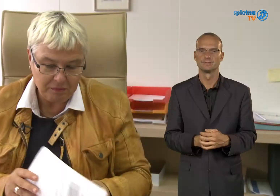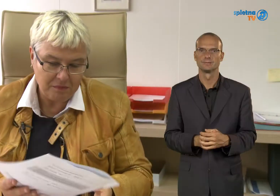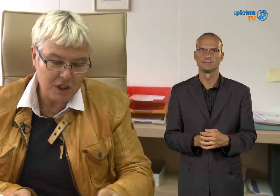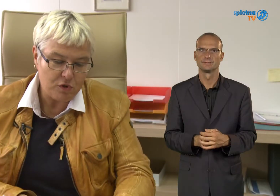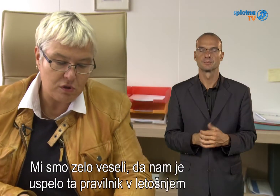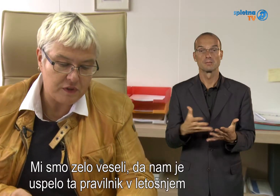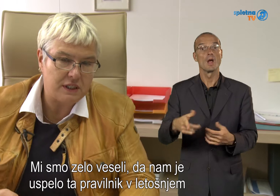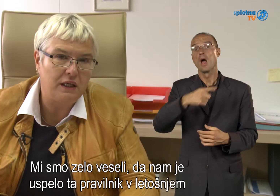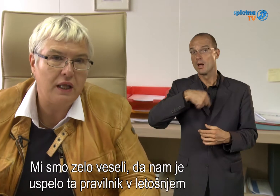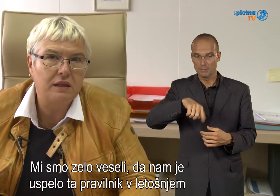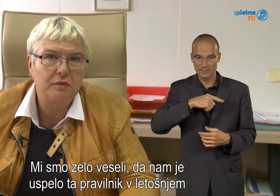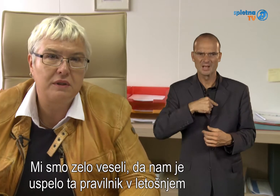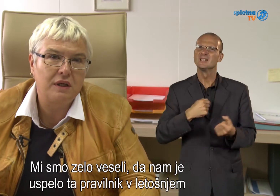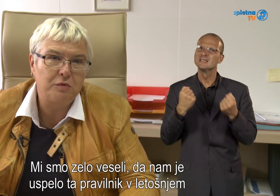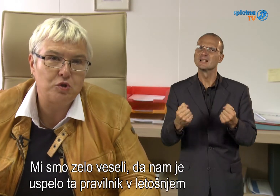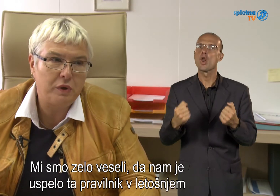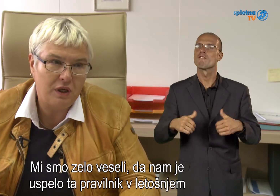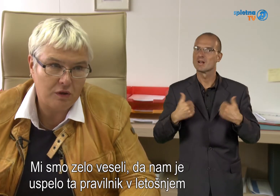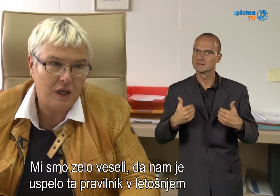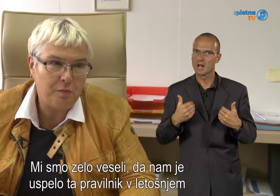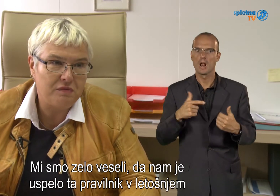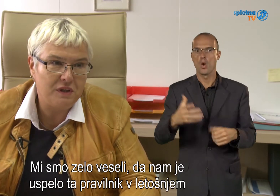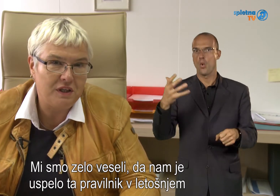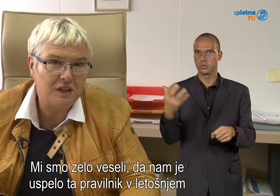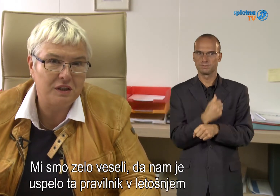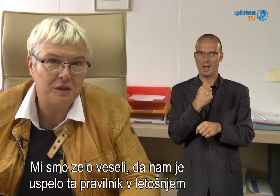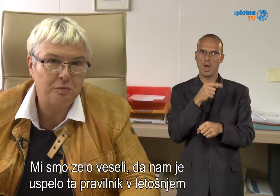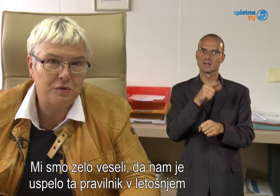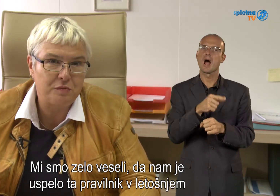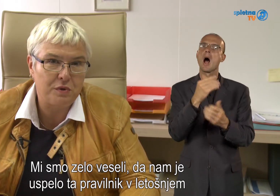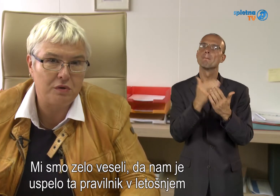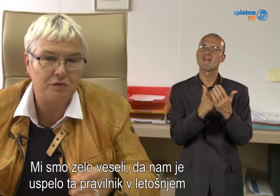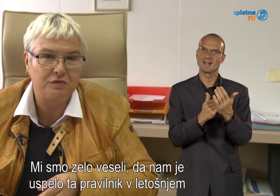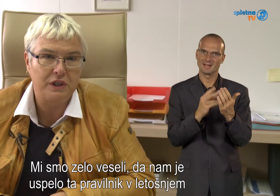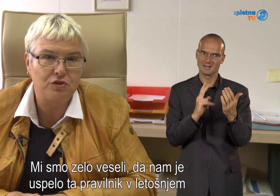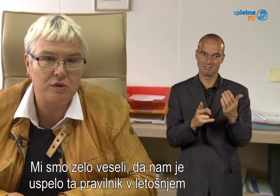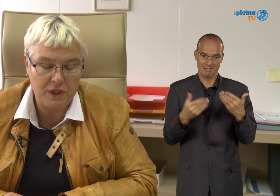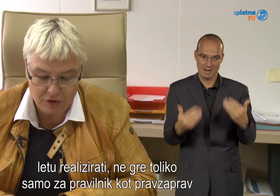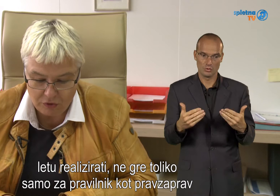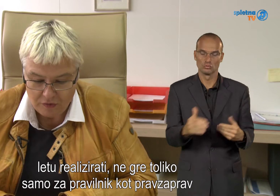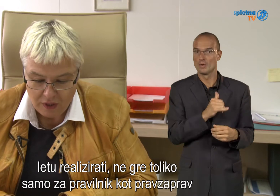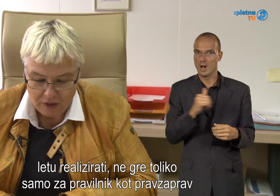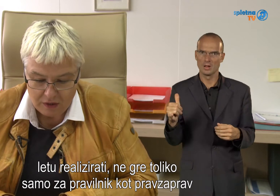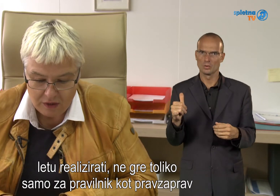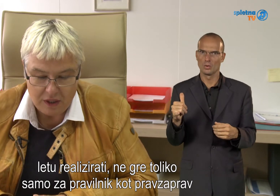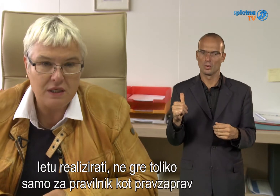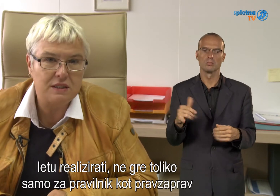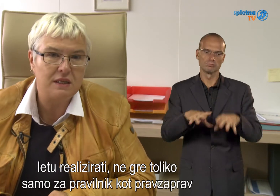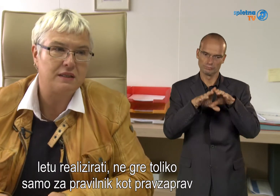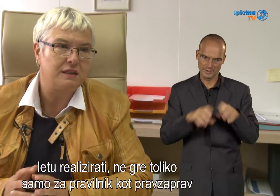Mi smo zelo veseli, ne, da nam je uspelo ta pravilnik pravzaprav v letošnjem letu realizirati. Ne gre